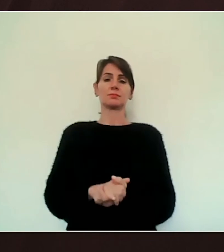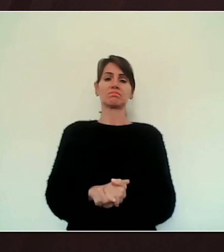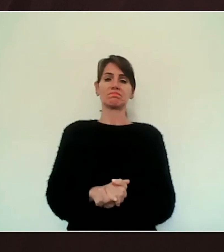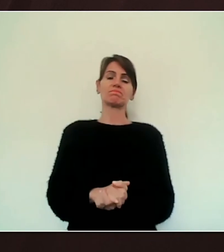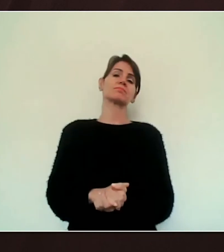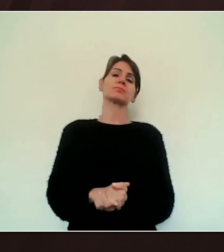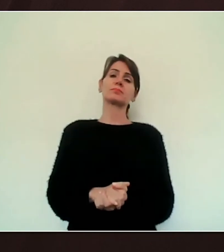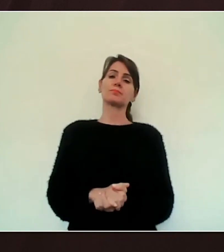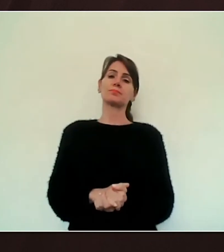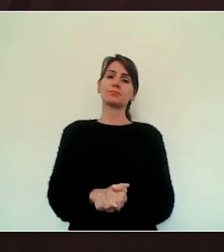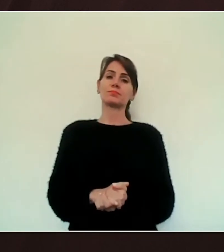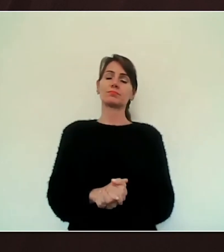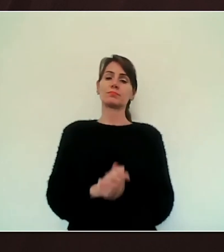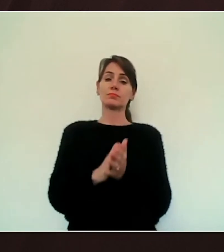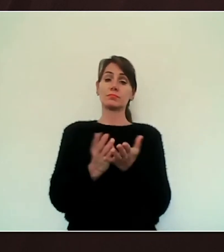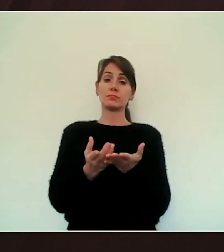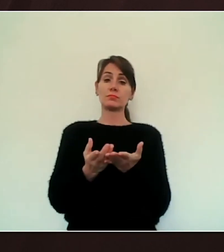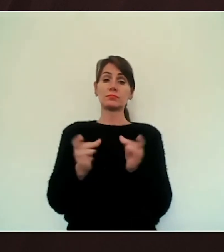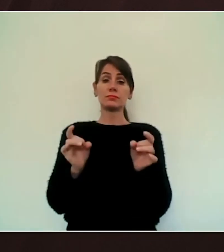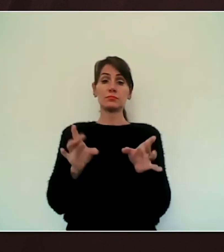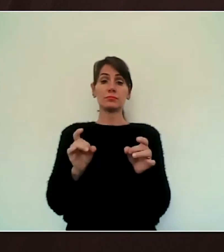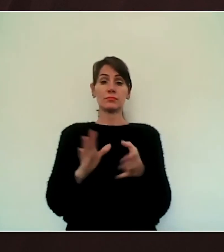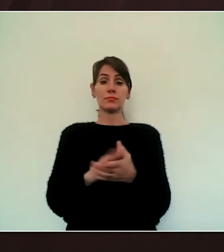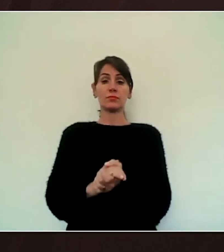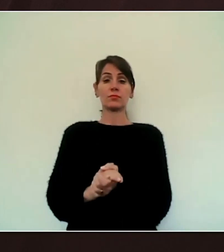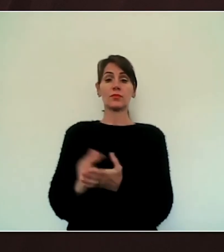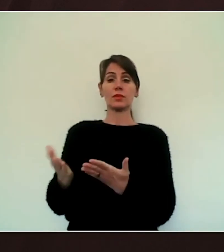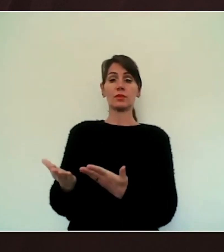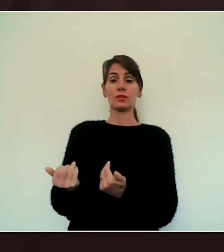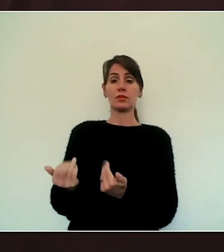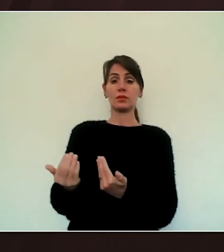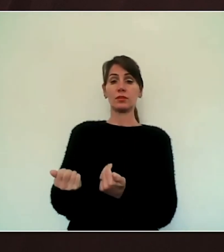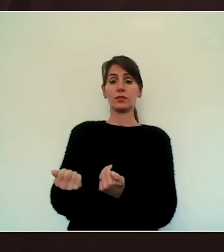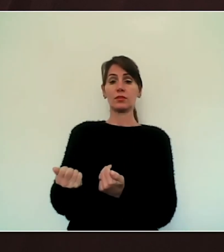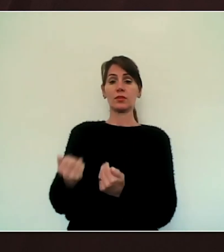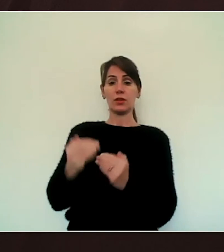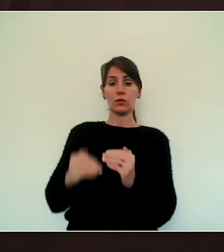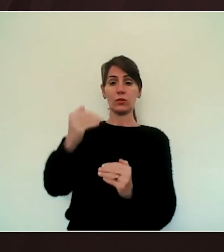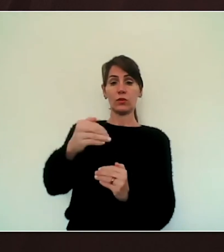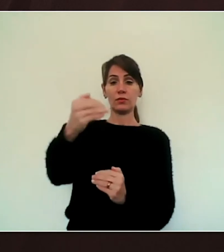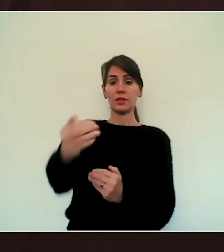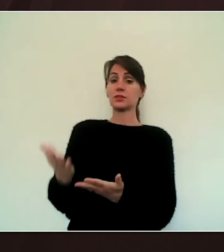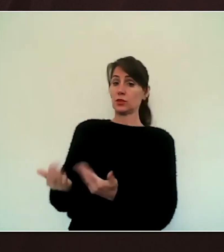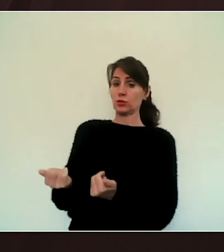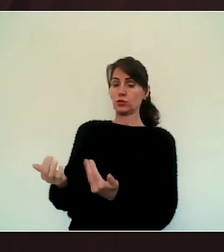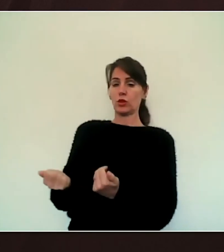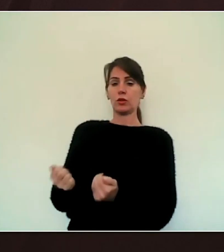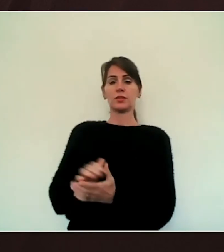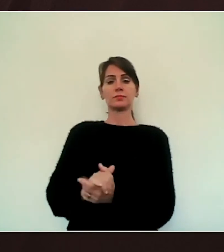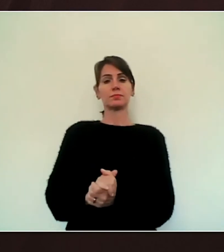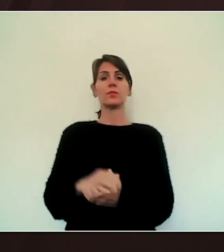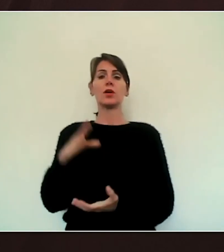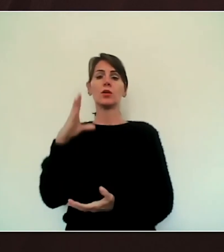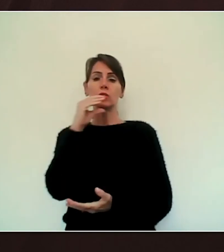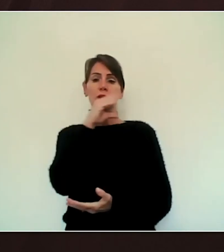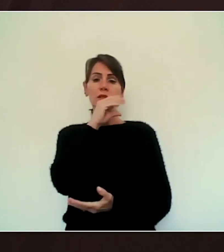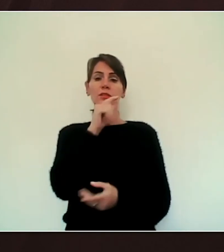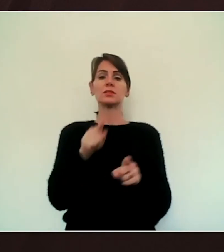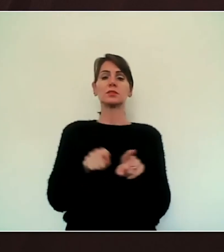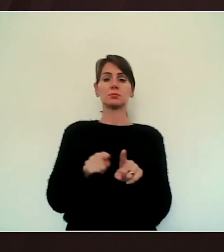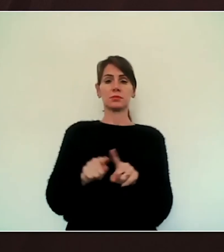esses comportores, o Avança Jovem, o jovem estão fazendo, experimentando isso, os adolescentes. Vou dizer uma coisa, claro,